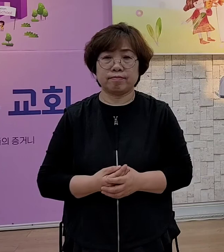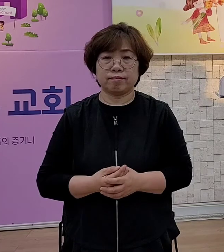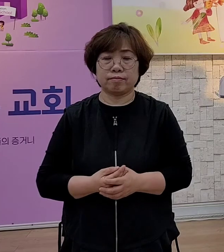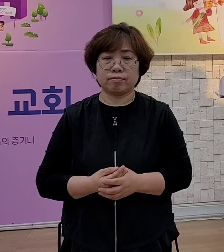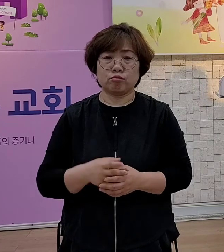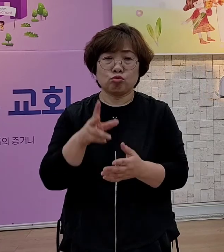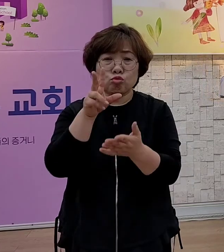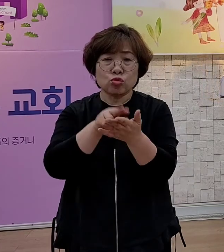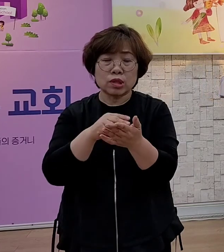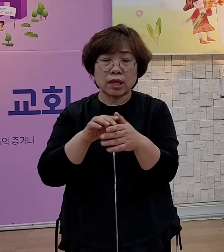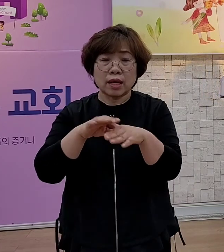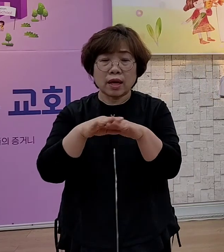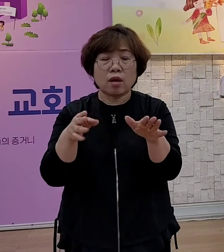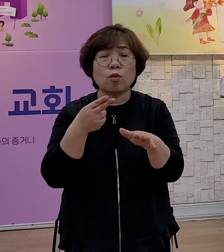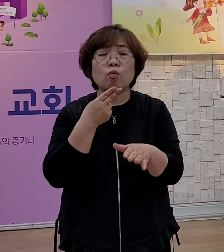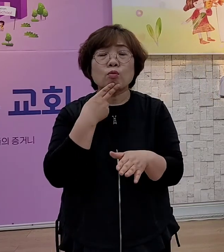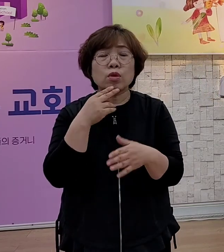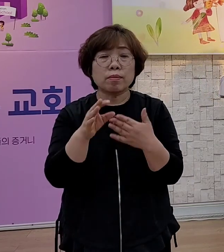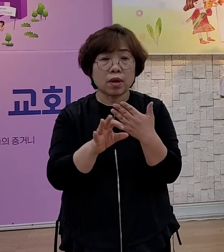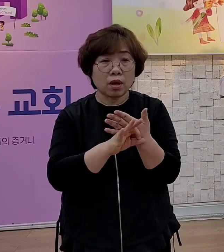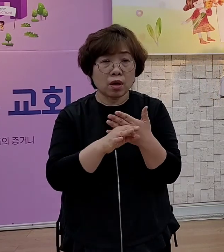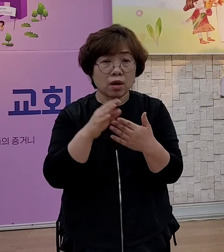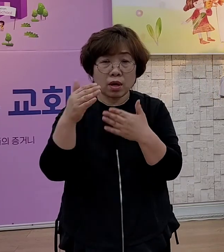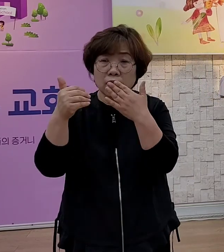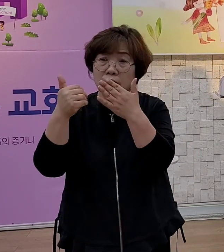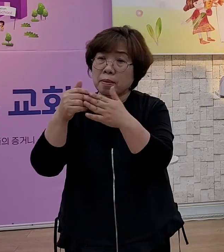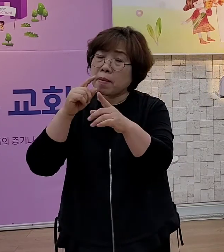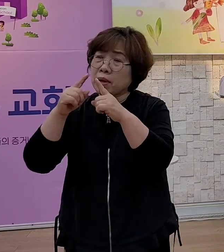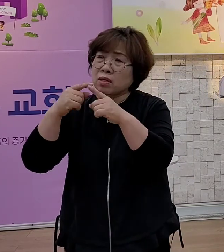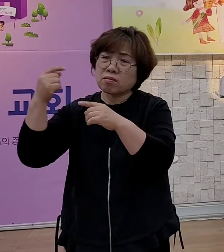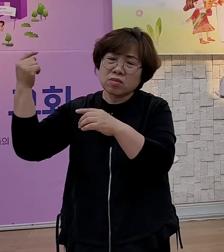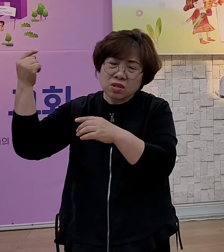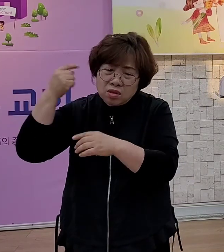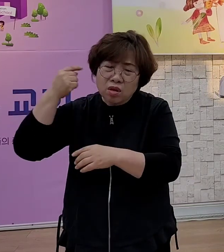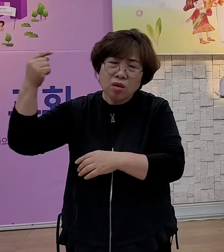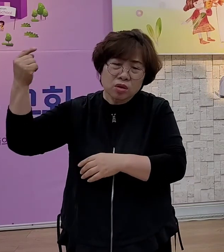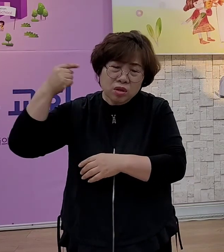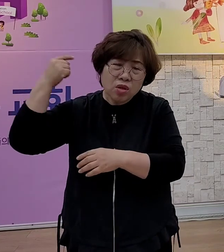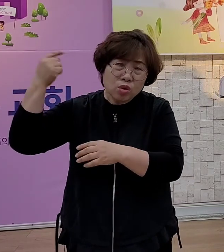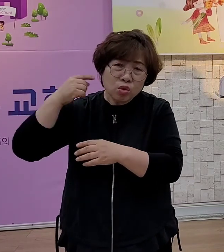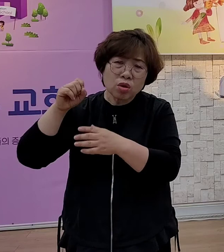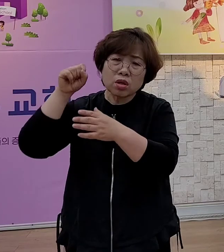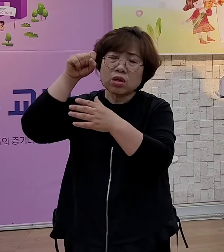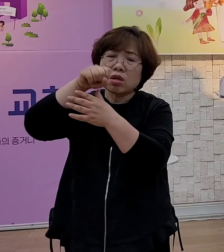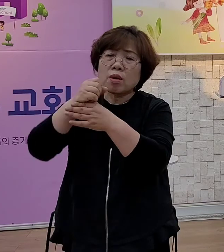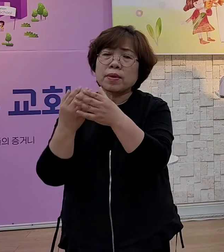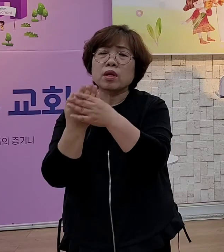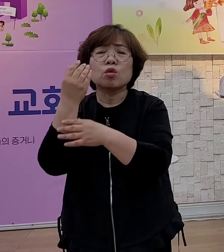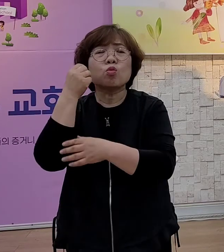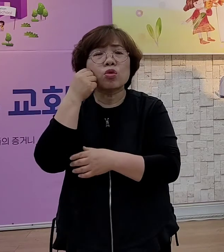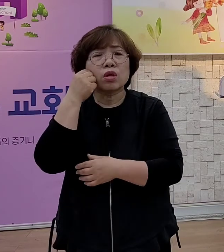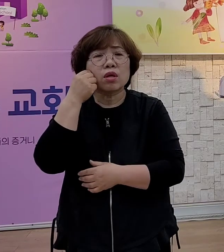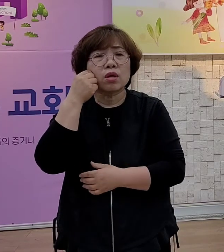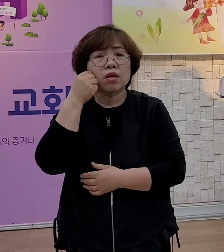이 문제를 해결하지 않으면 하나님의 말씀 아무리 들어봤자 열매를 맺지 못한다.